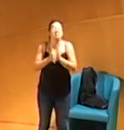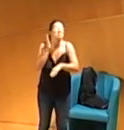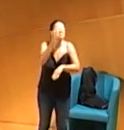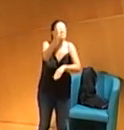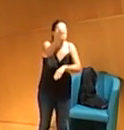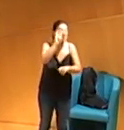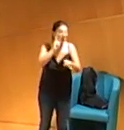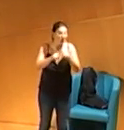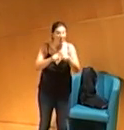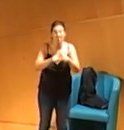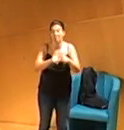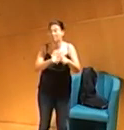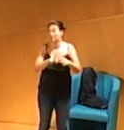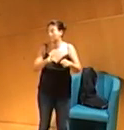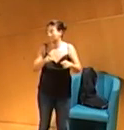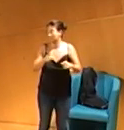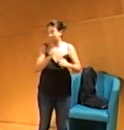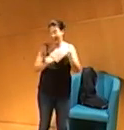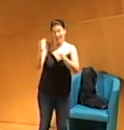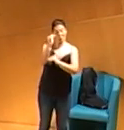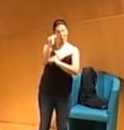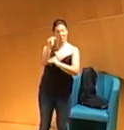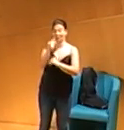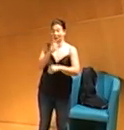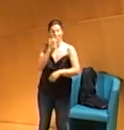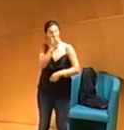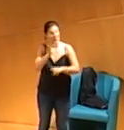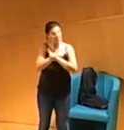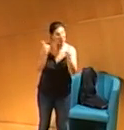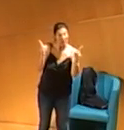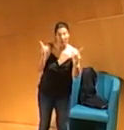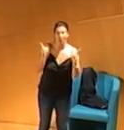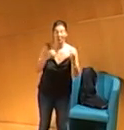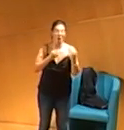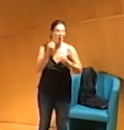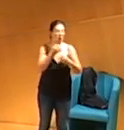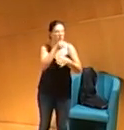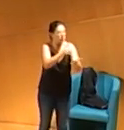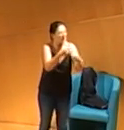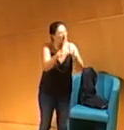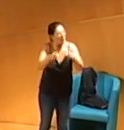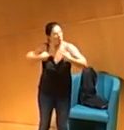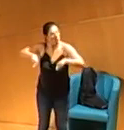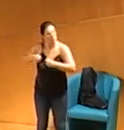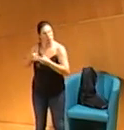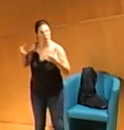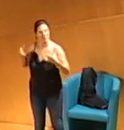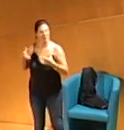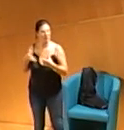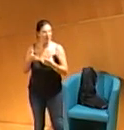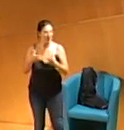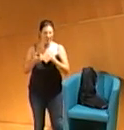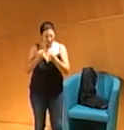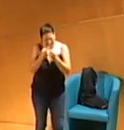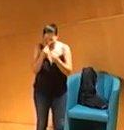donnera la parole à ces adultes qui n'oralisent pas, qui ne parlent pas comme nous. Mais là, c'est nous. C'est vraiment la parole des